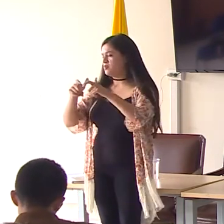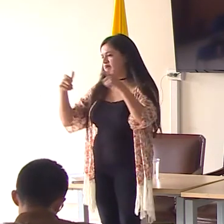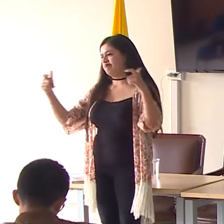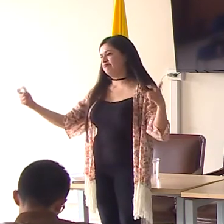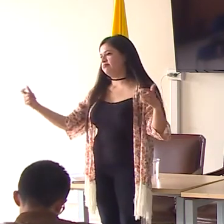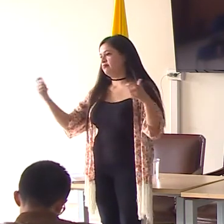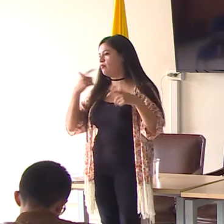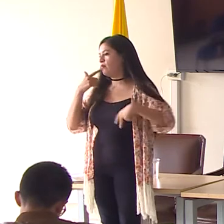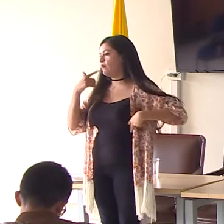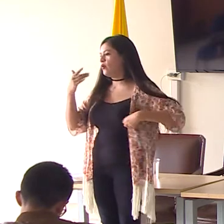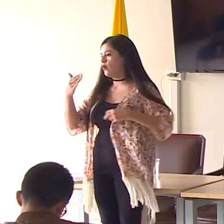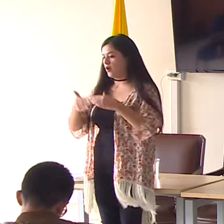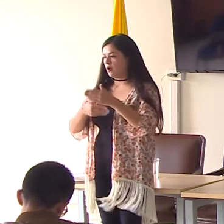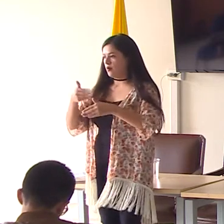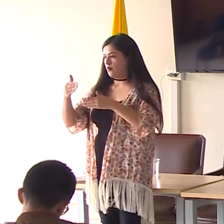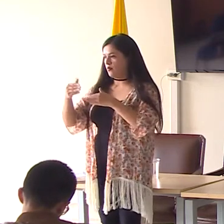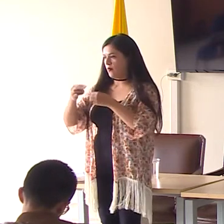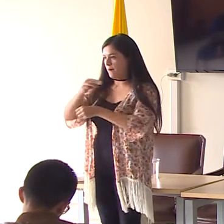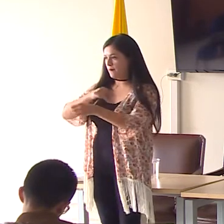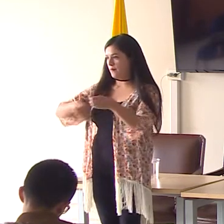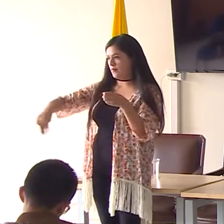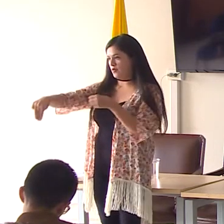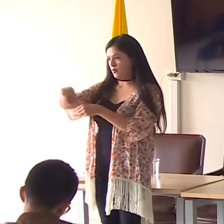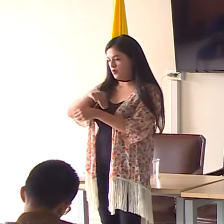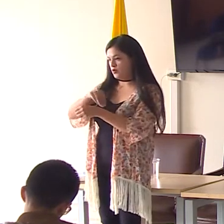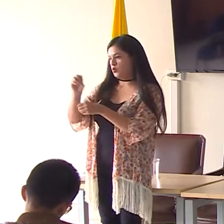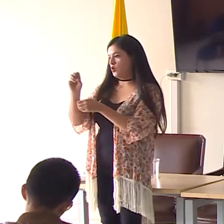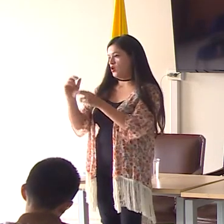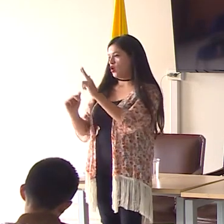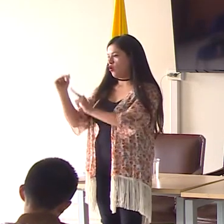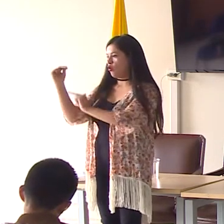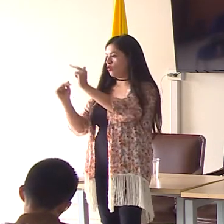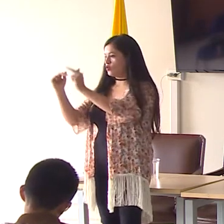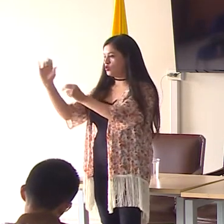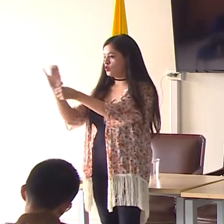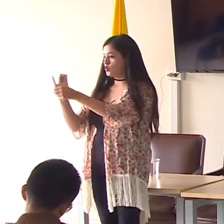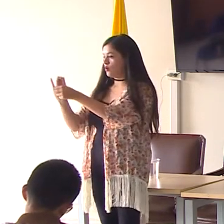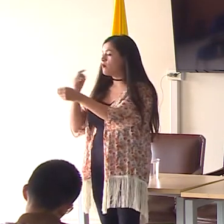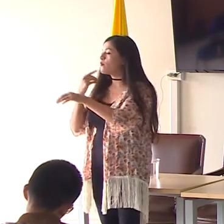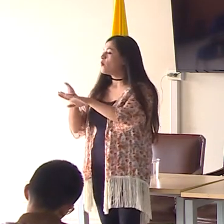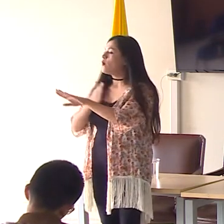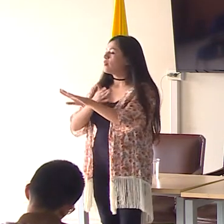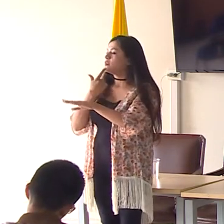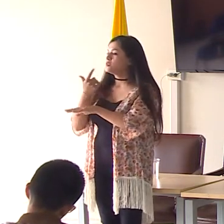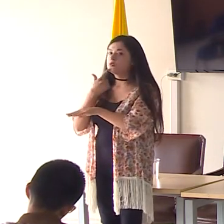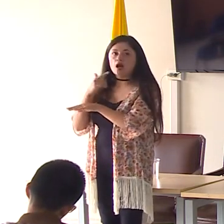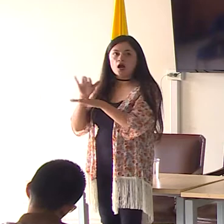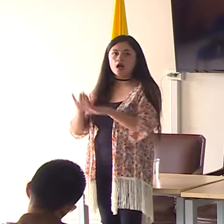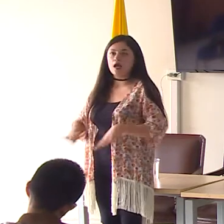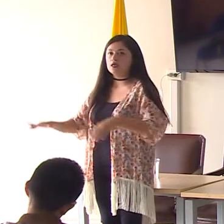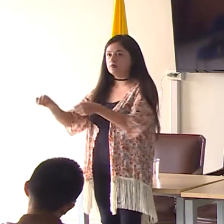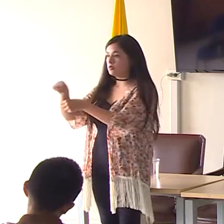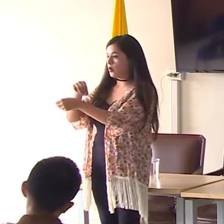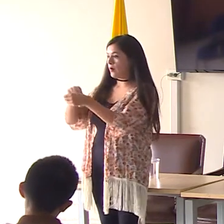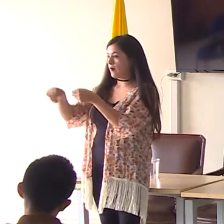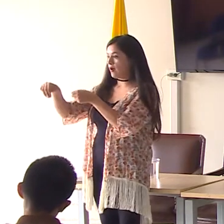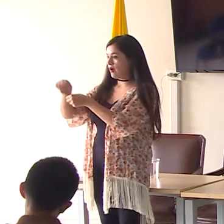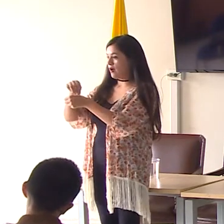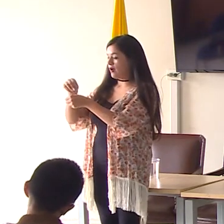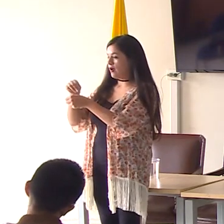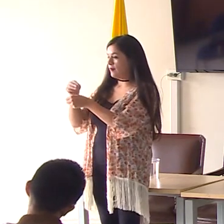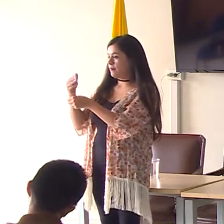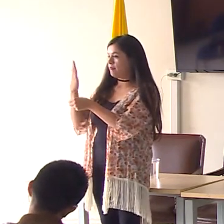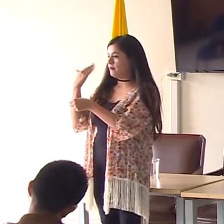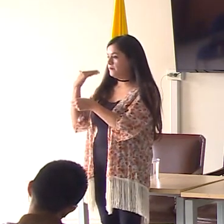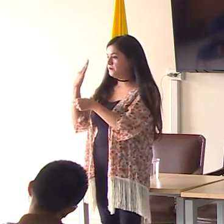de metropolización ya no nos restringimos solamente al distrito capital oa la ciudad de bogotá sino que ya estamos hablando de procesos